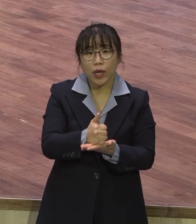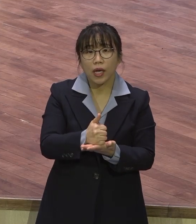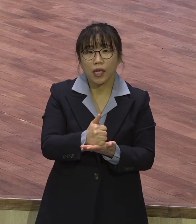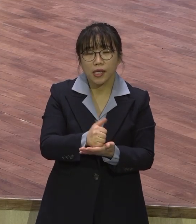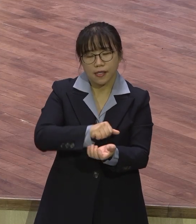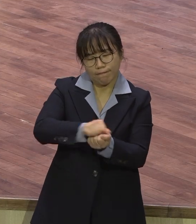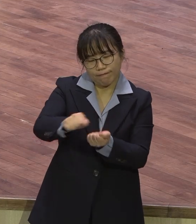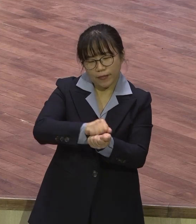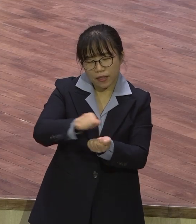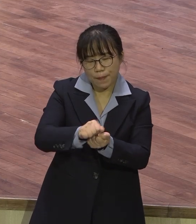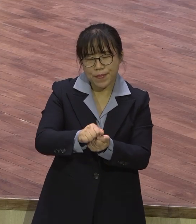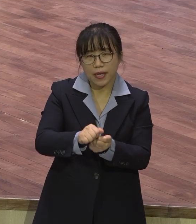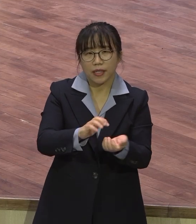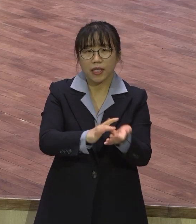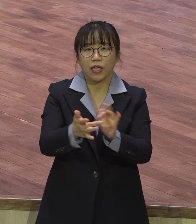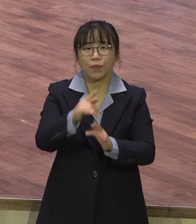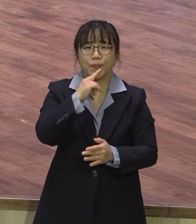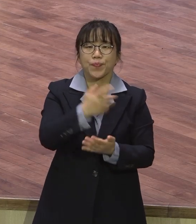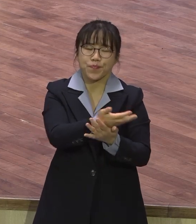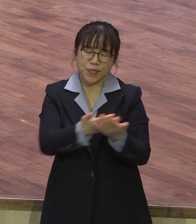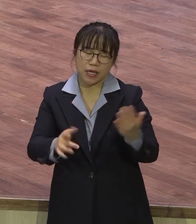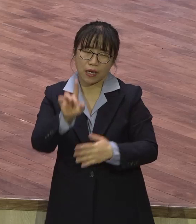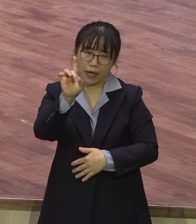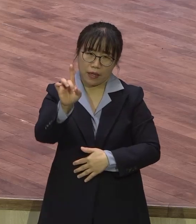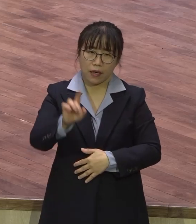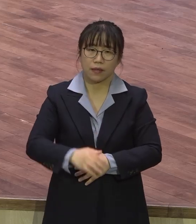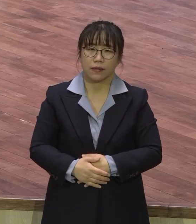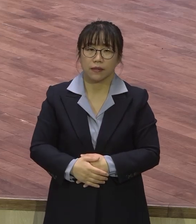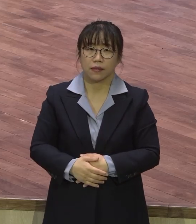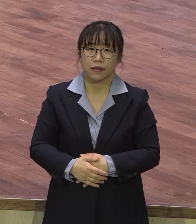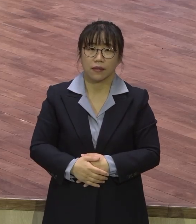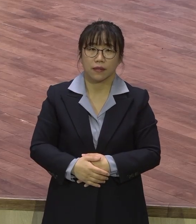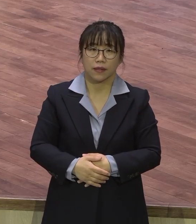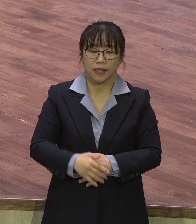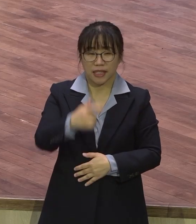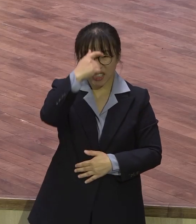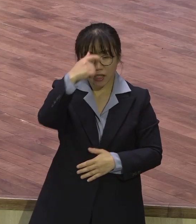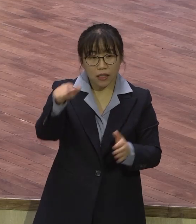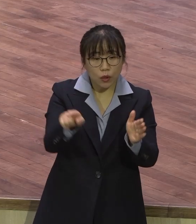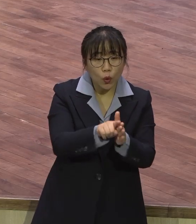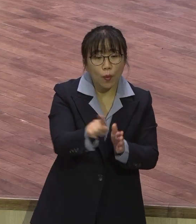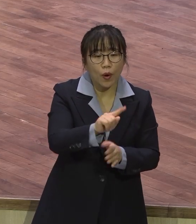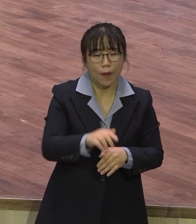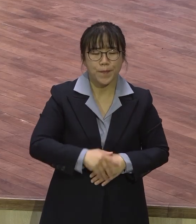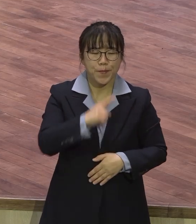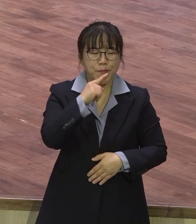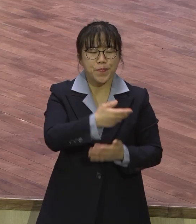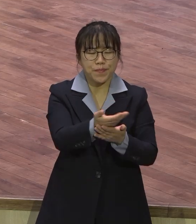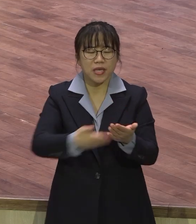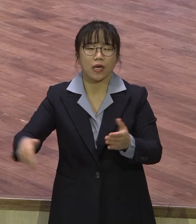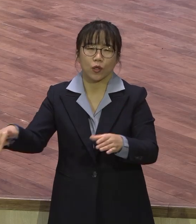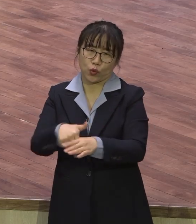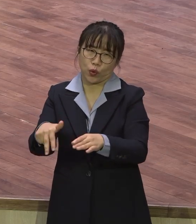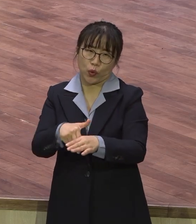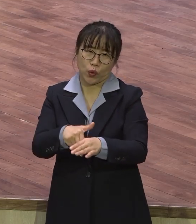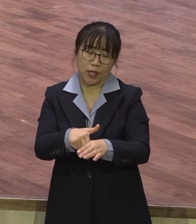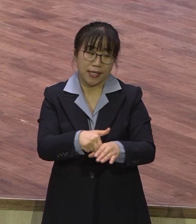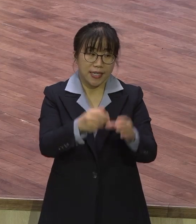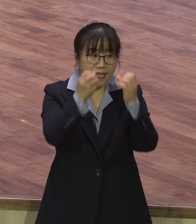피밖에 없네 피 피 그래서 우리 기독교는 피의 종교예요 어느 신학자 말했죠 신구약을